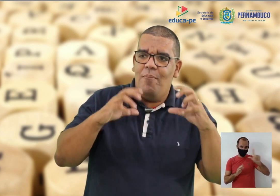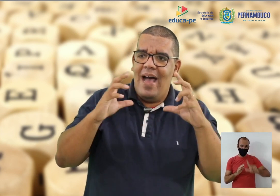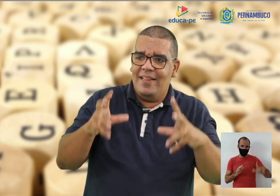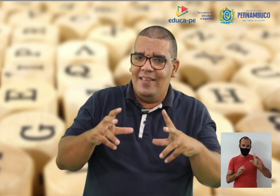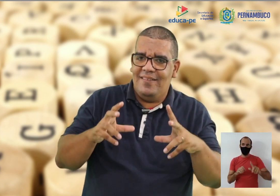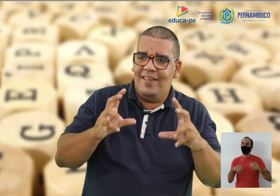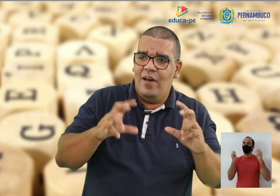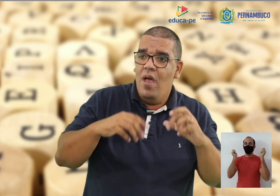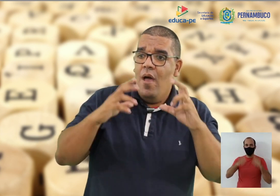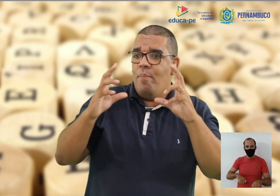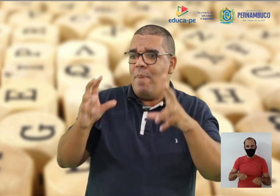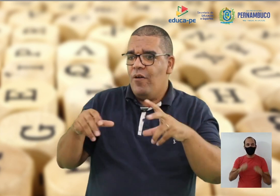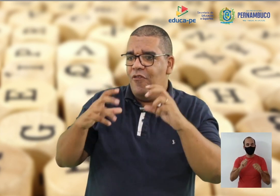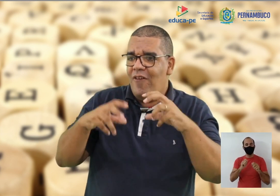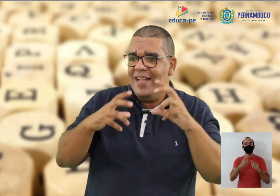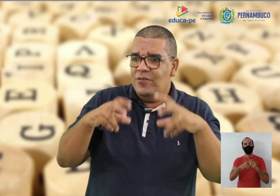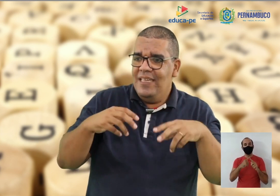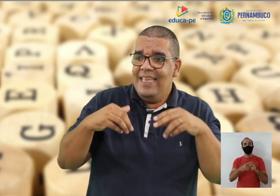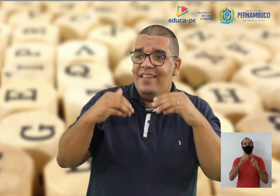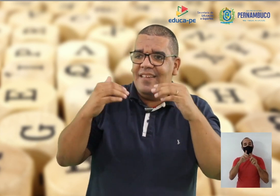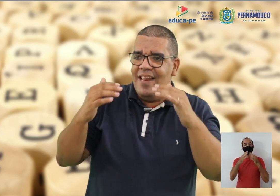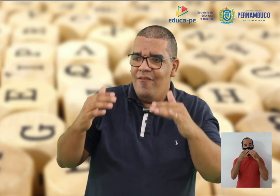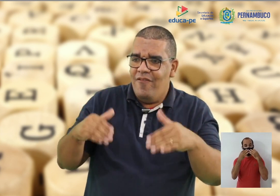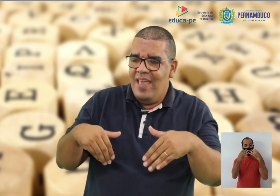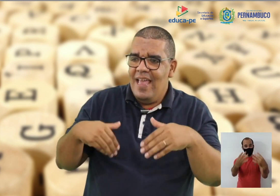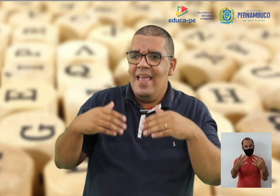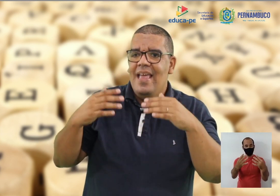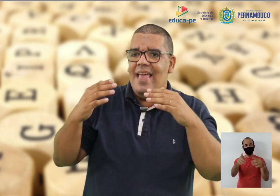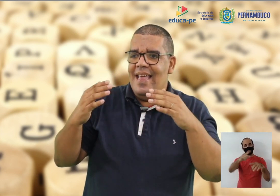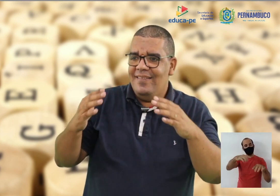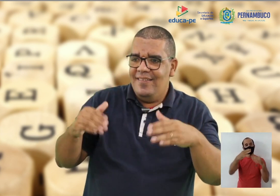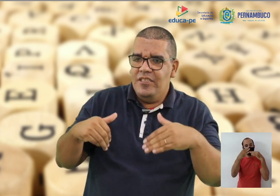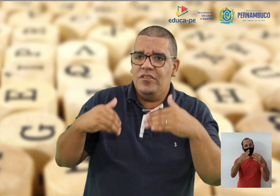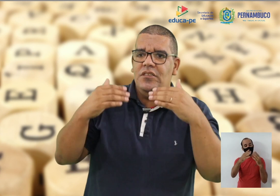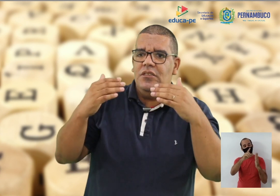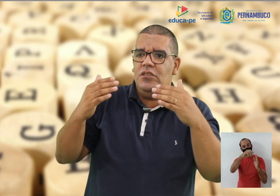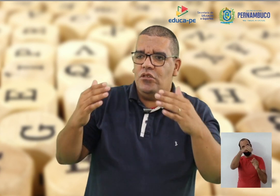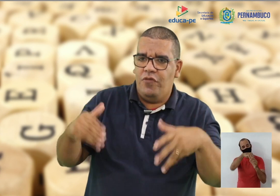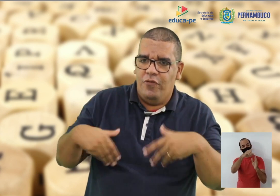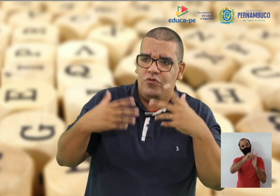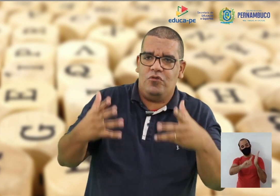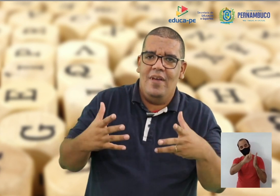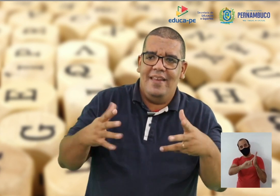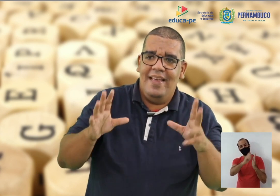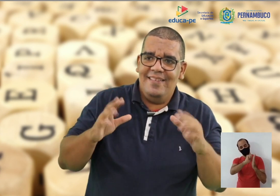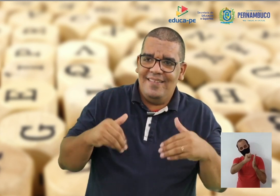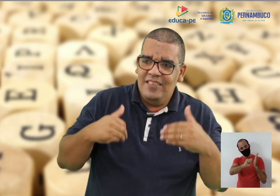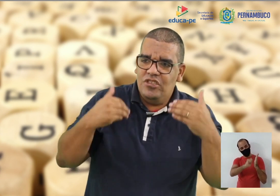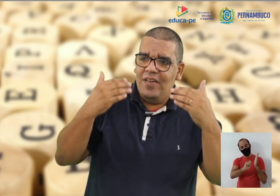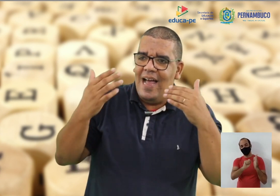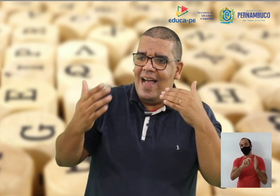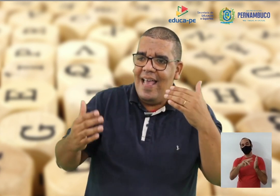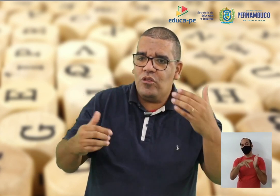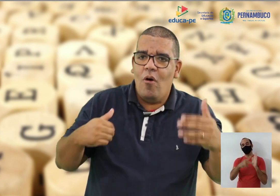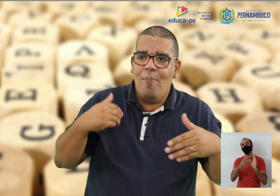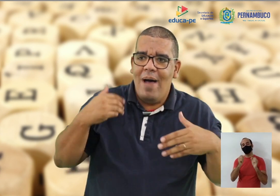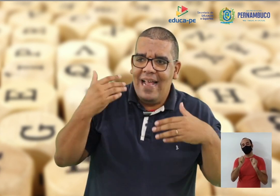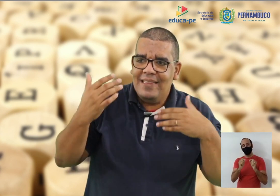de chamar atenção para o fato de que escrever exige esforço, né? Exige